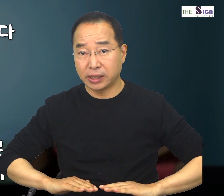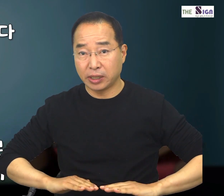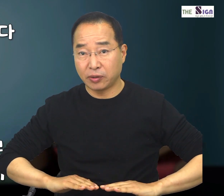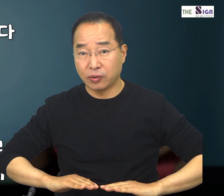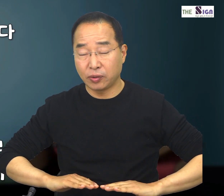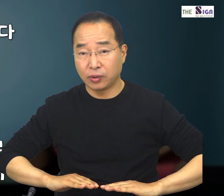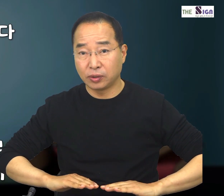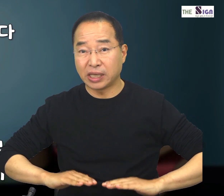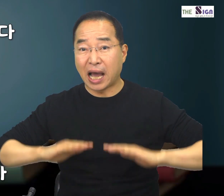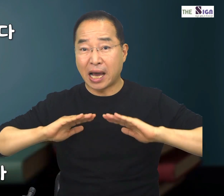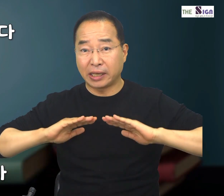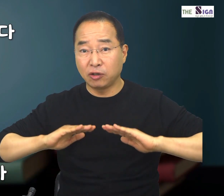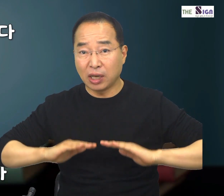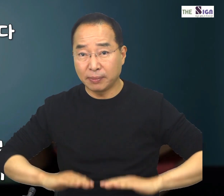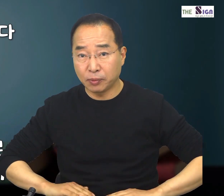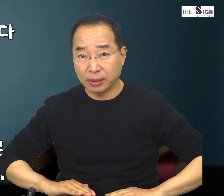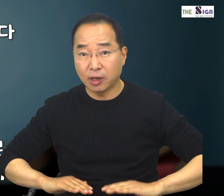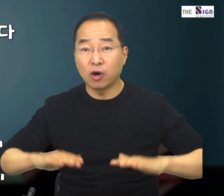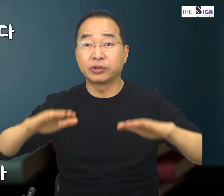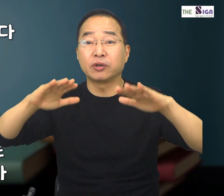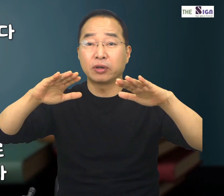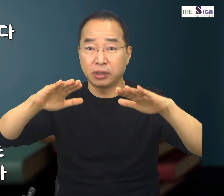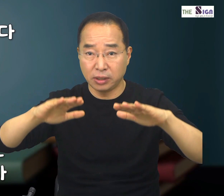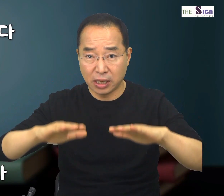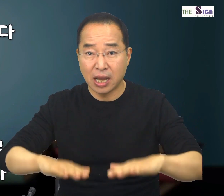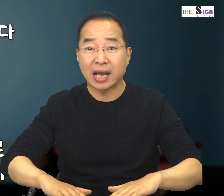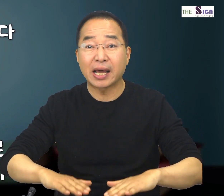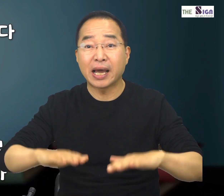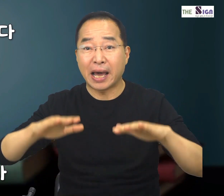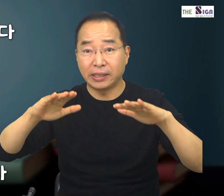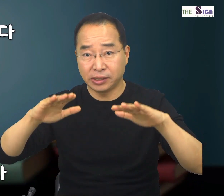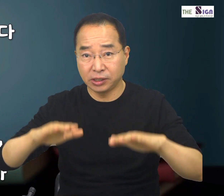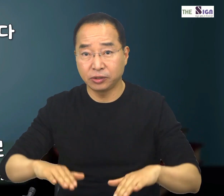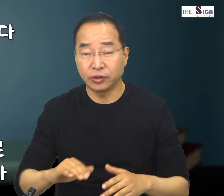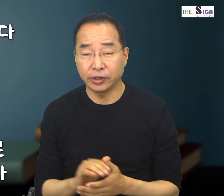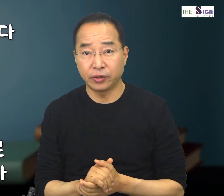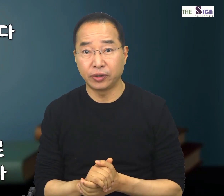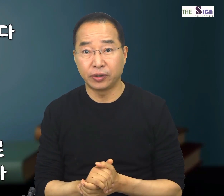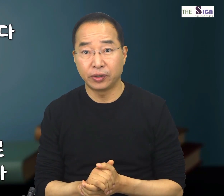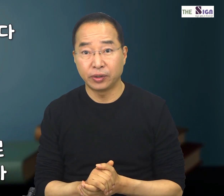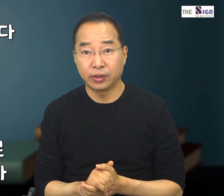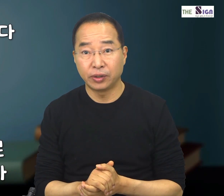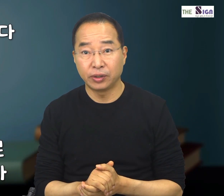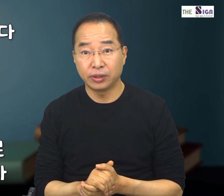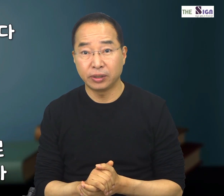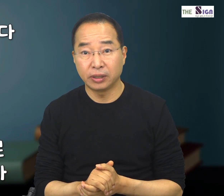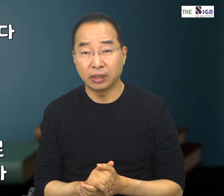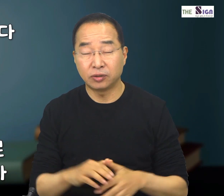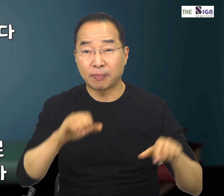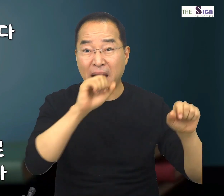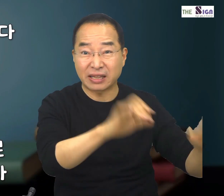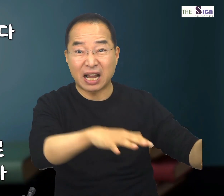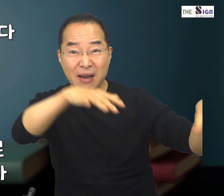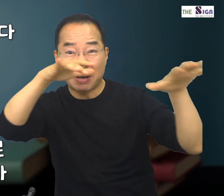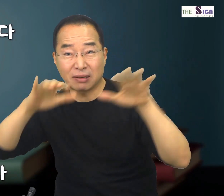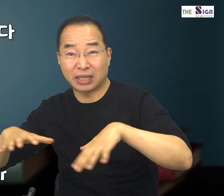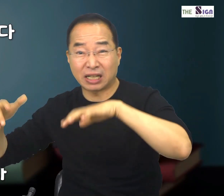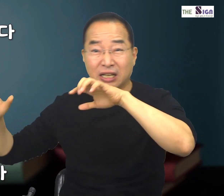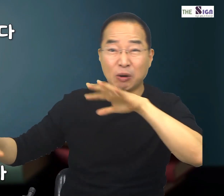동작이에요. 자, 아래로 가면 뭐냐면 어떤 거를 깔아앉히는 거예요. 예를 들어 바다가 막